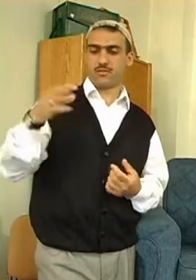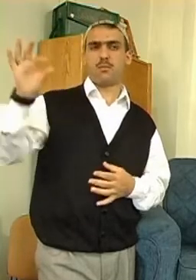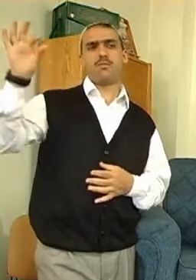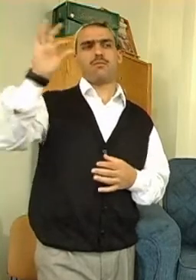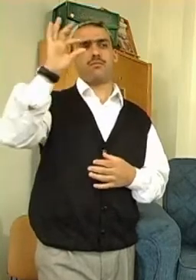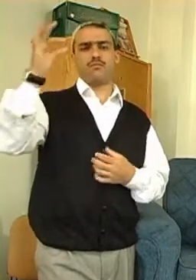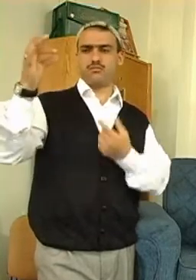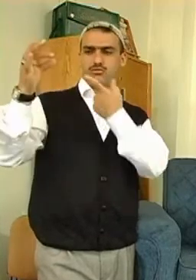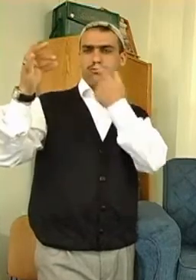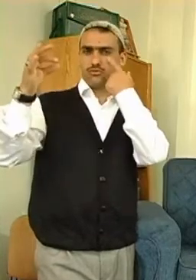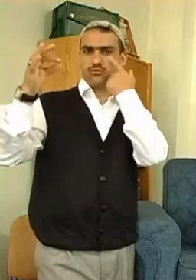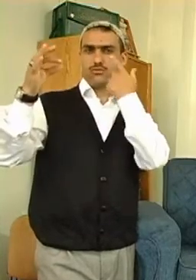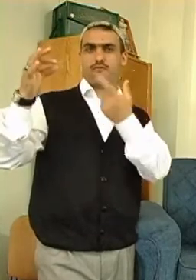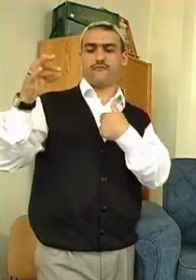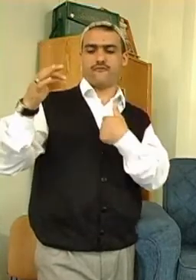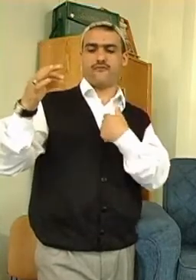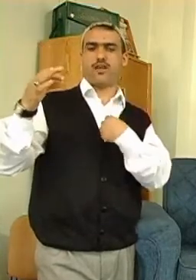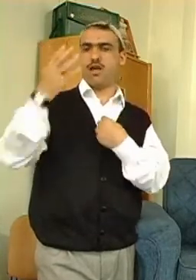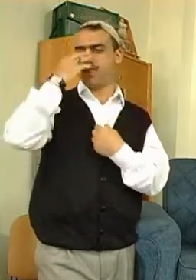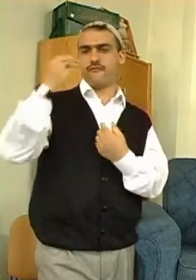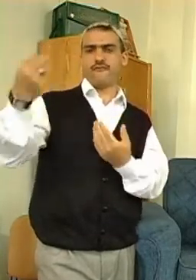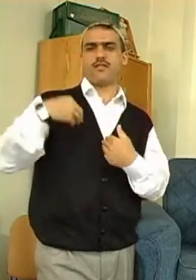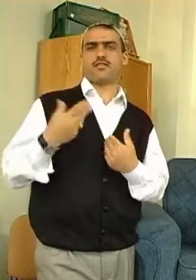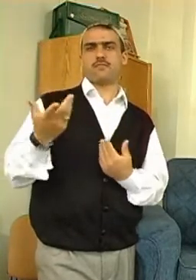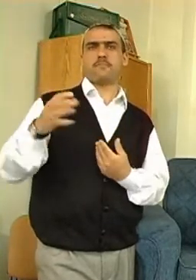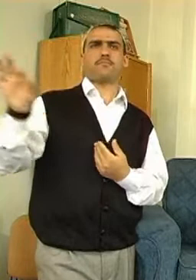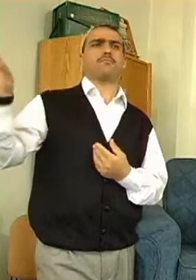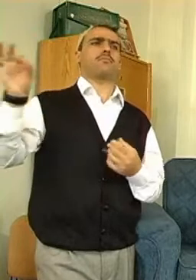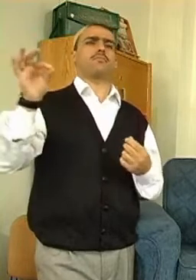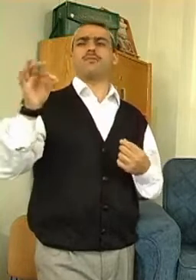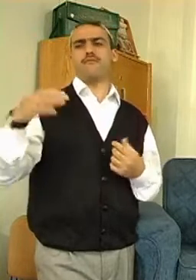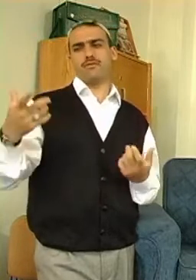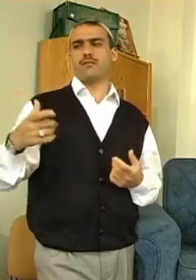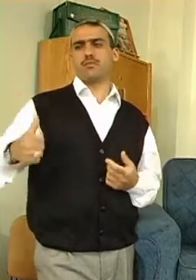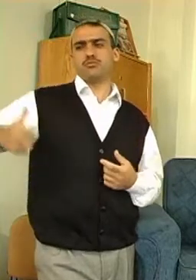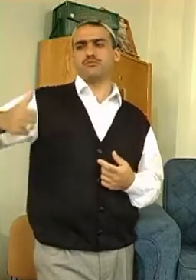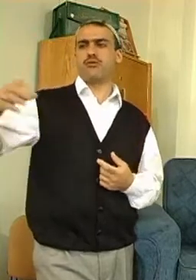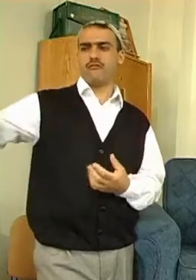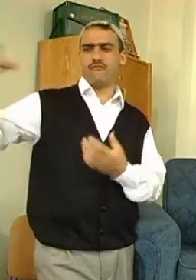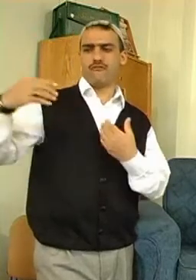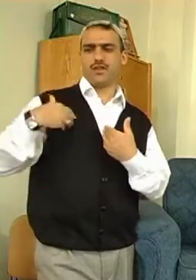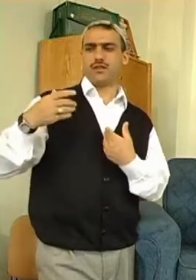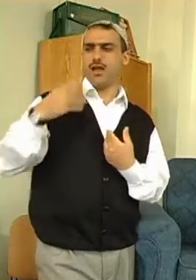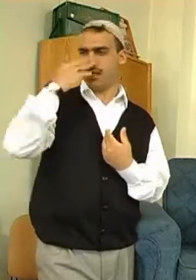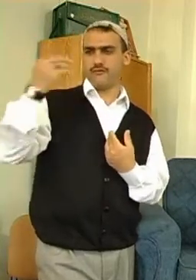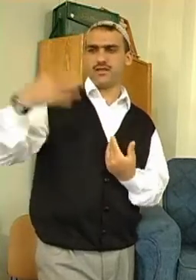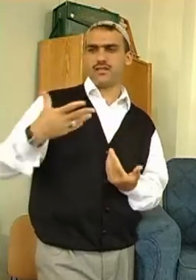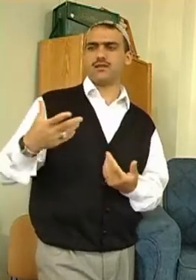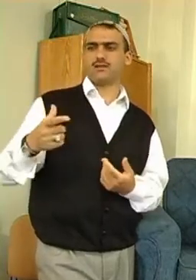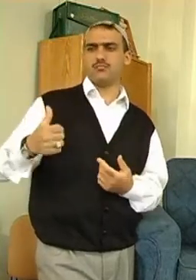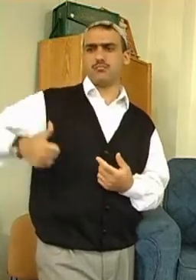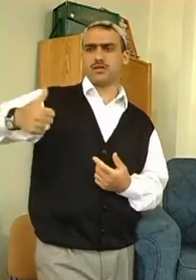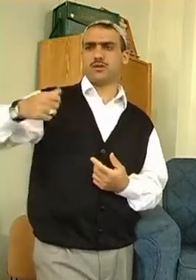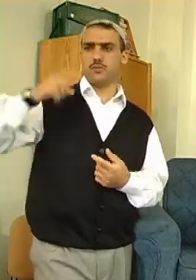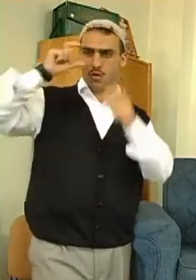Buradan bak işte, şu gözler var ya bana Allah takmıştır. Şu kulaklar var ya buna da Allah takmıştır. Şu ağzım var ya Cenab-ı Hak